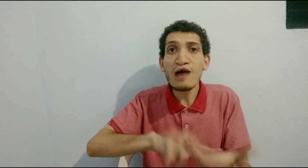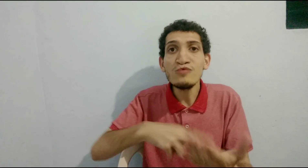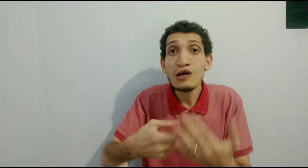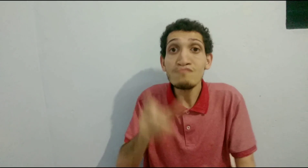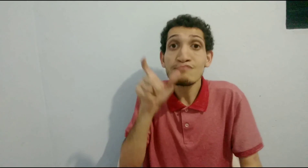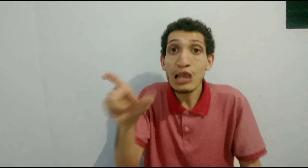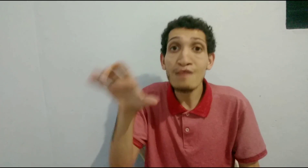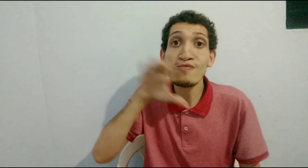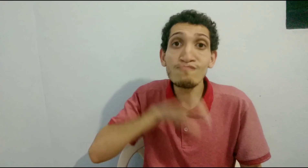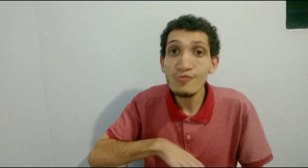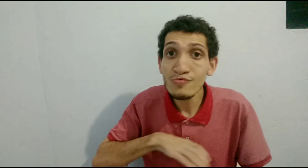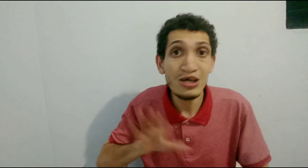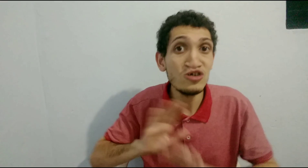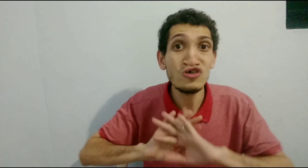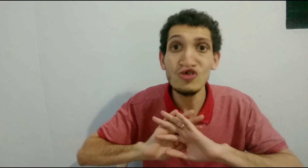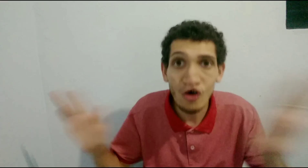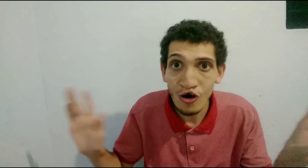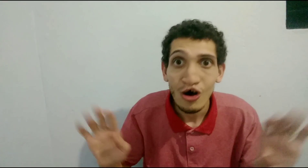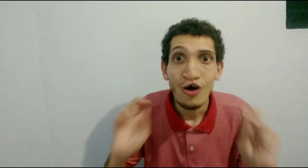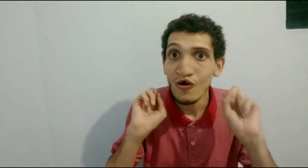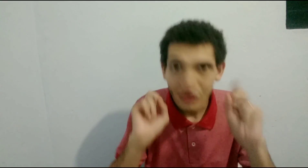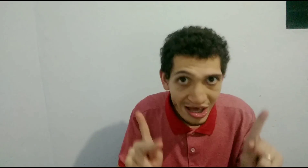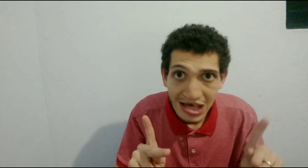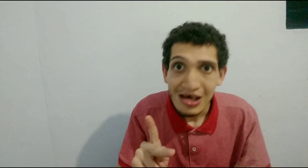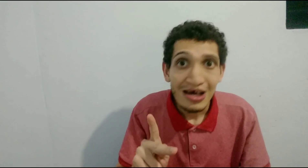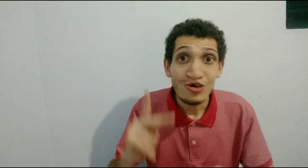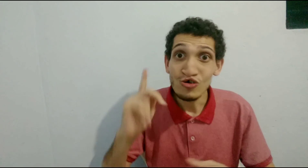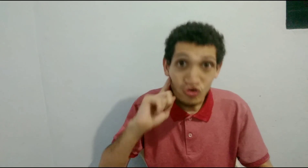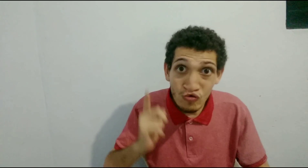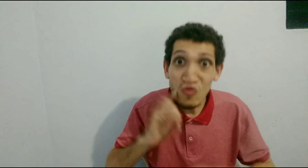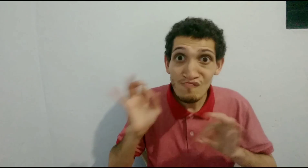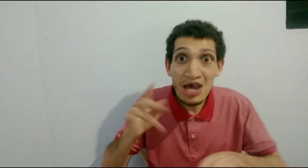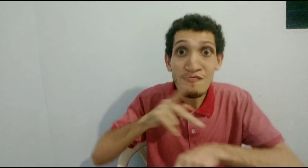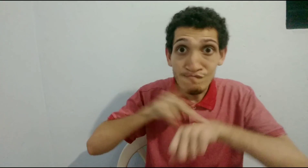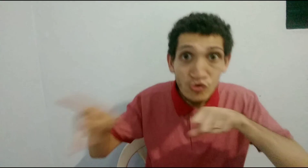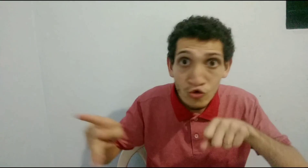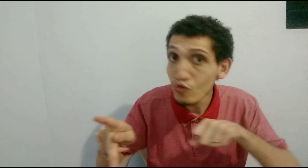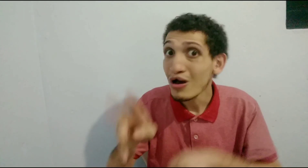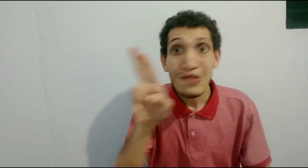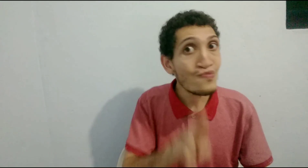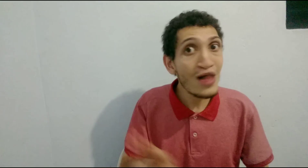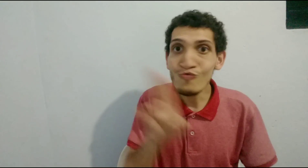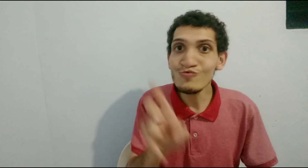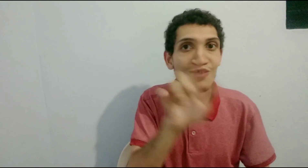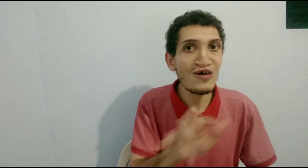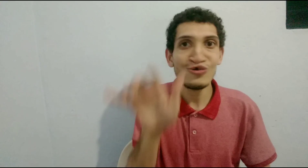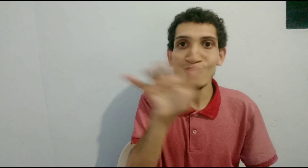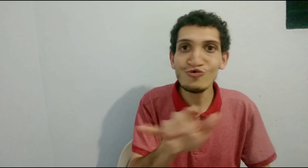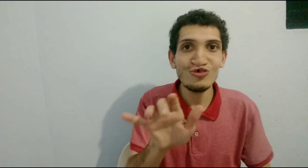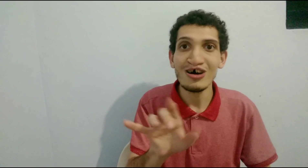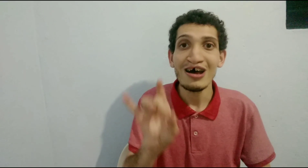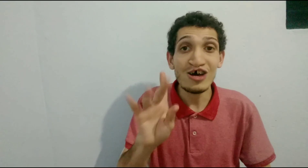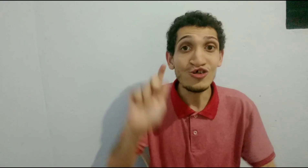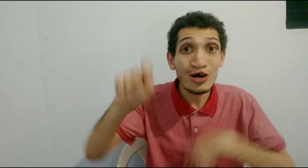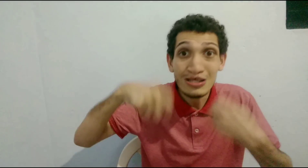tradução de palavras no português. Só. Ok? Surdo mesmo, puro, não usa a metilologia. É só o